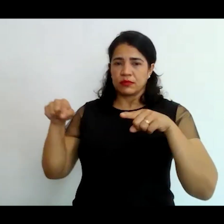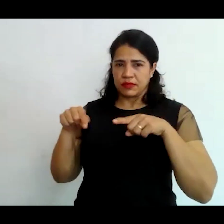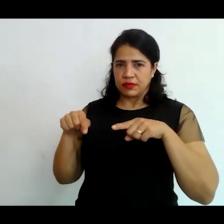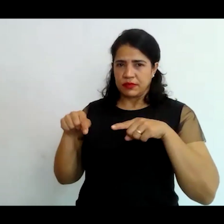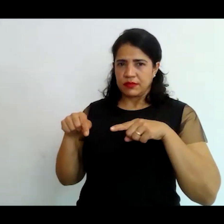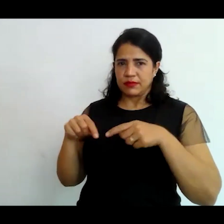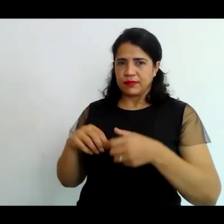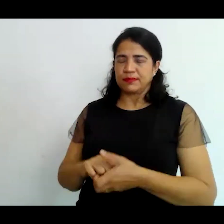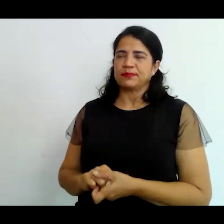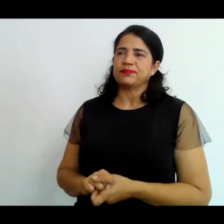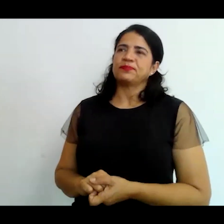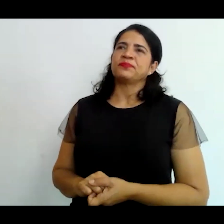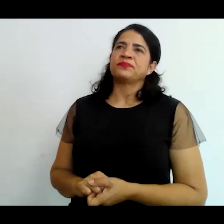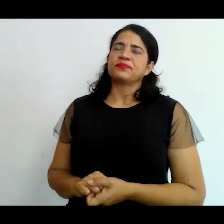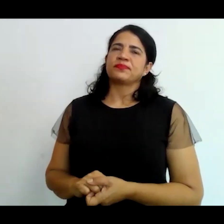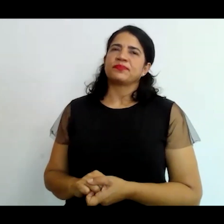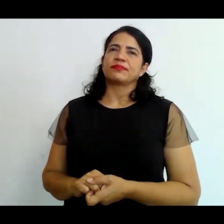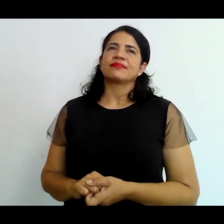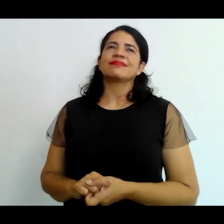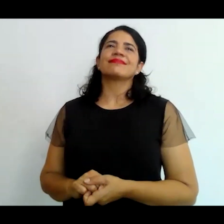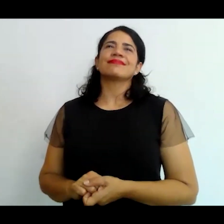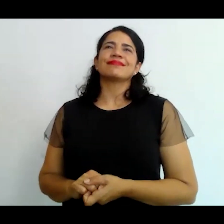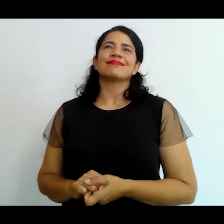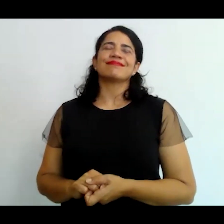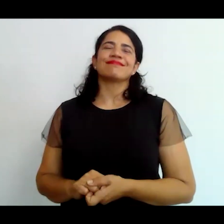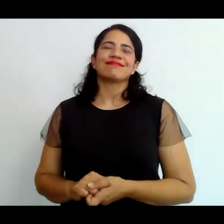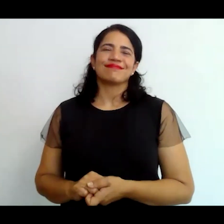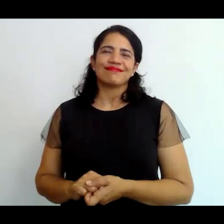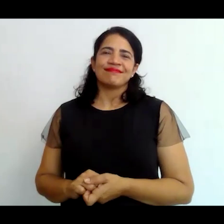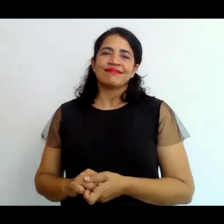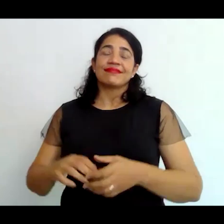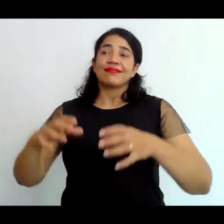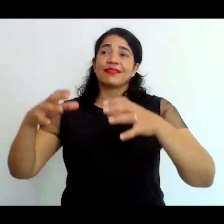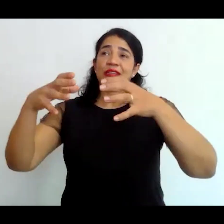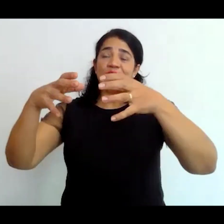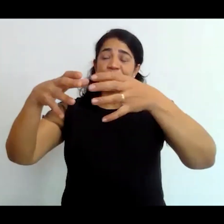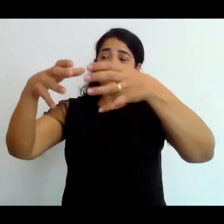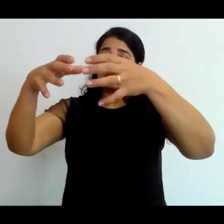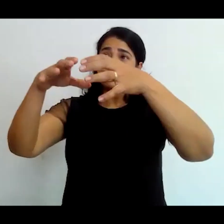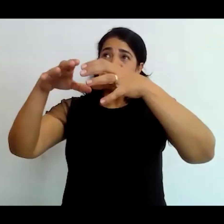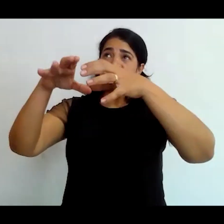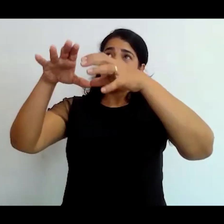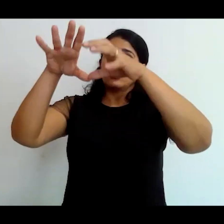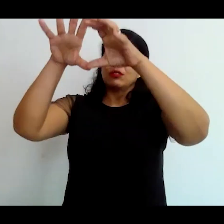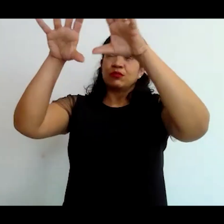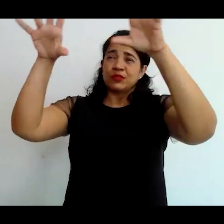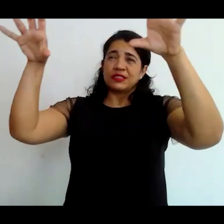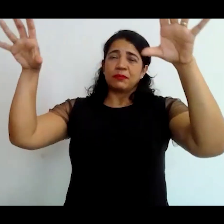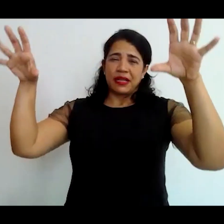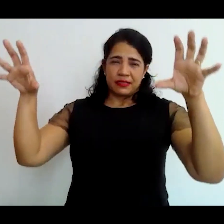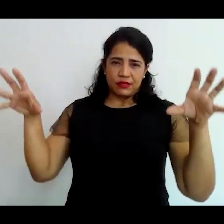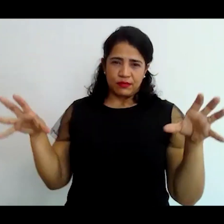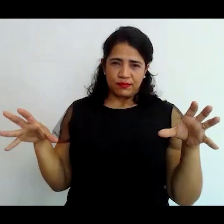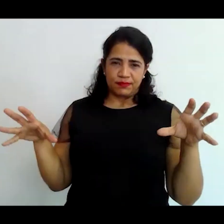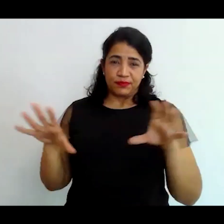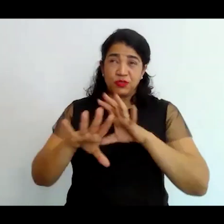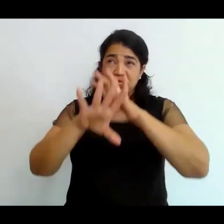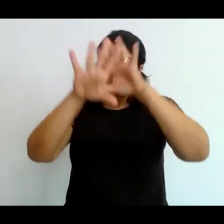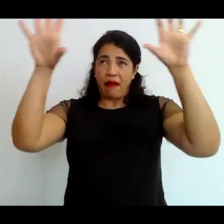e um outro plano no espaço, dois planos no espaço. Quando dois planos no espaço se cruzam,